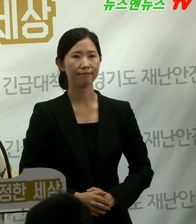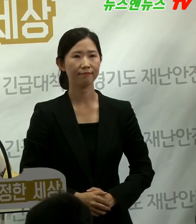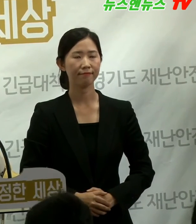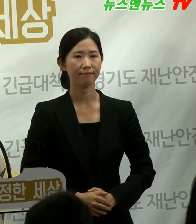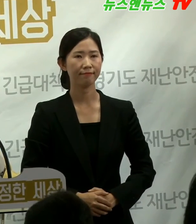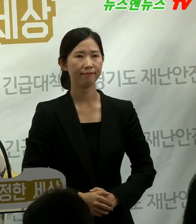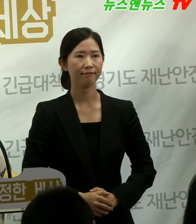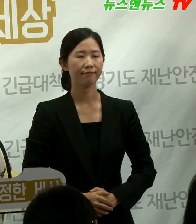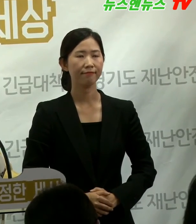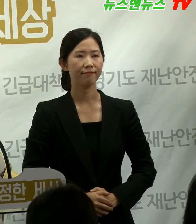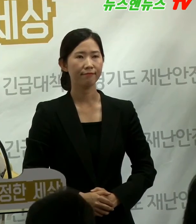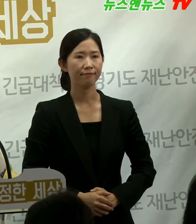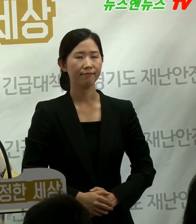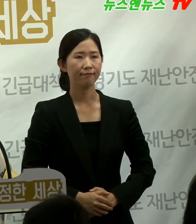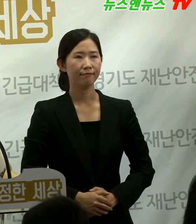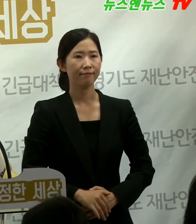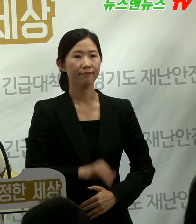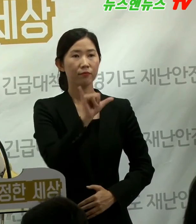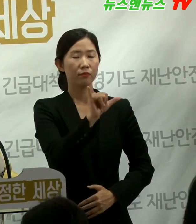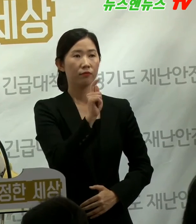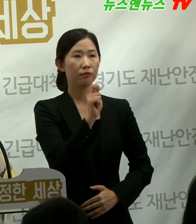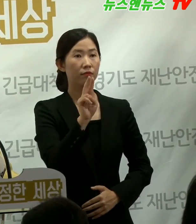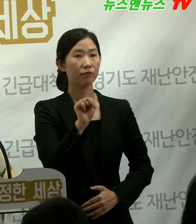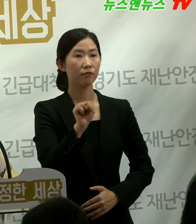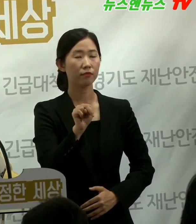여기 있습니다. 네, 말씀하십시오. YTN?